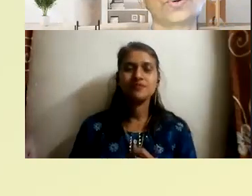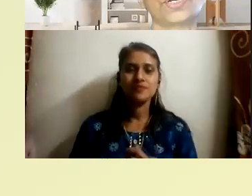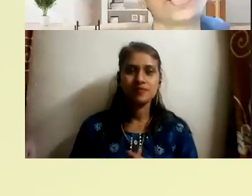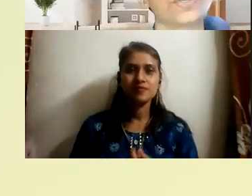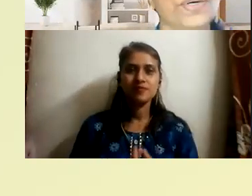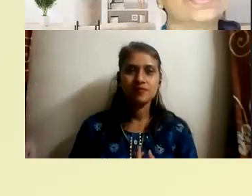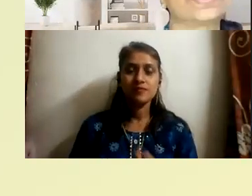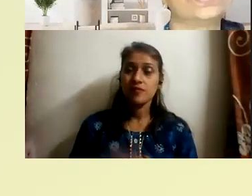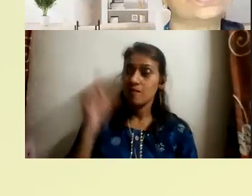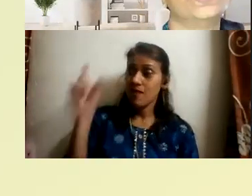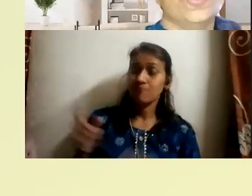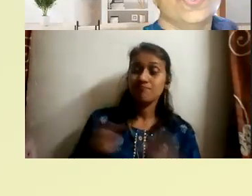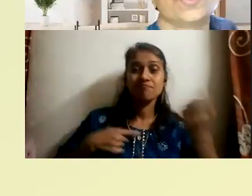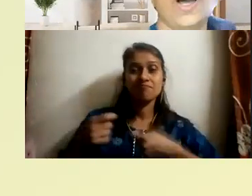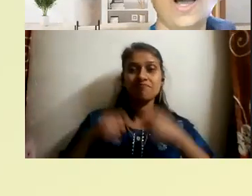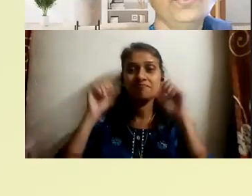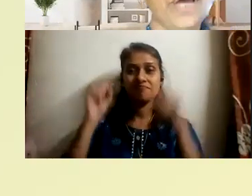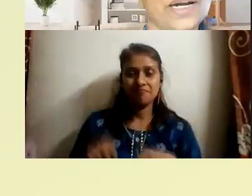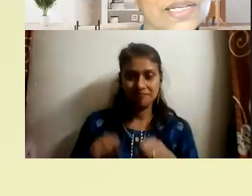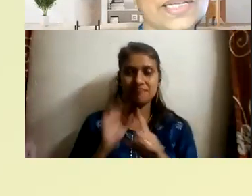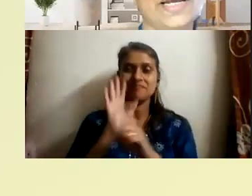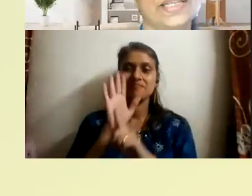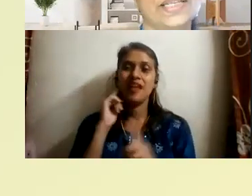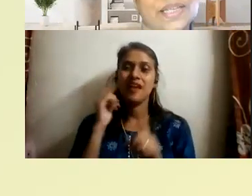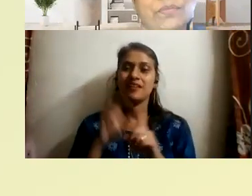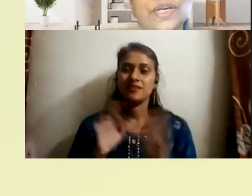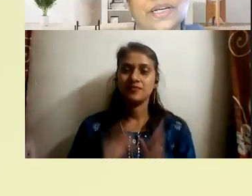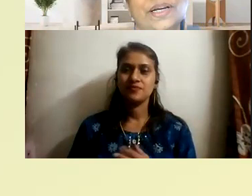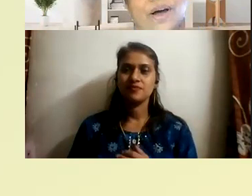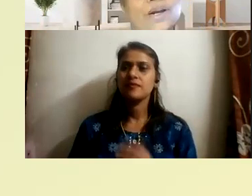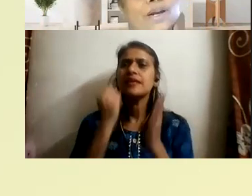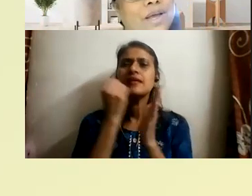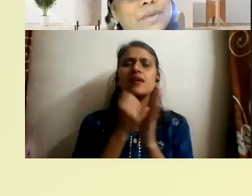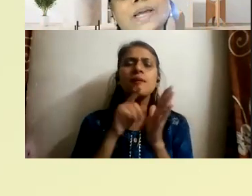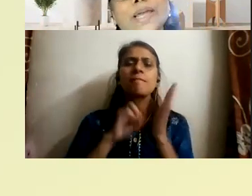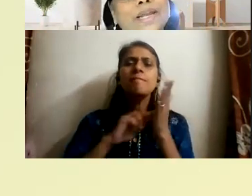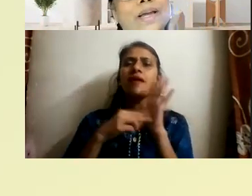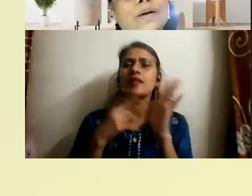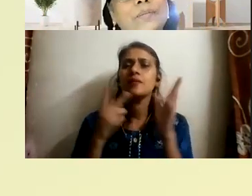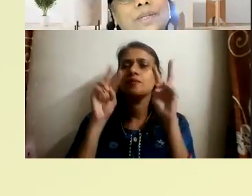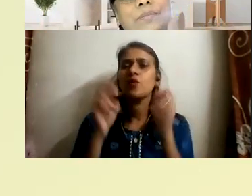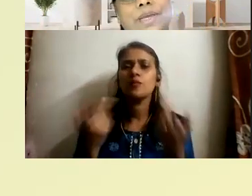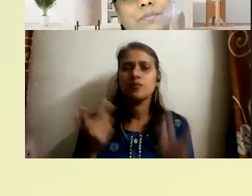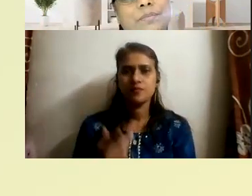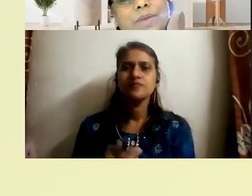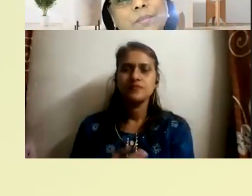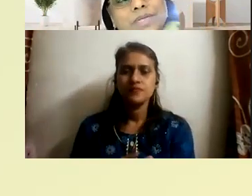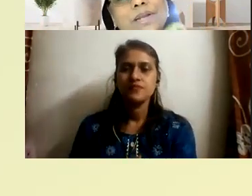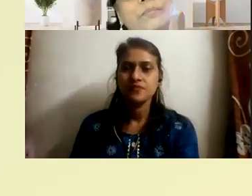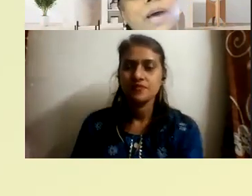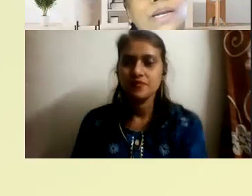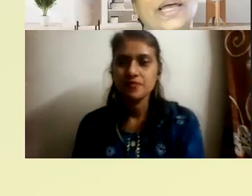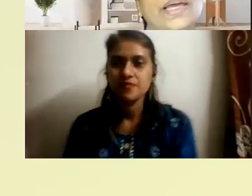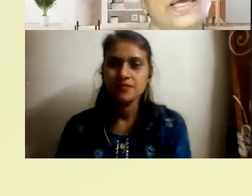इज अ सोशल एंटरप्रेन्योर. सो हाउ डू वी अंडरस्टैंड दिस सब्जेक्ट? और मेरा कहने का मतलब ये